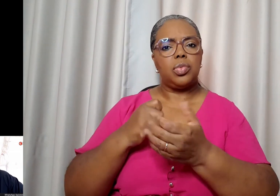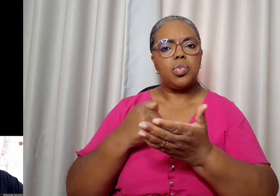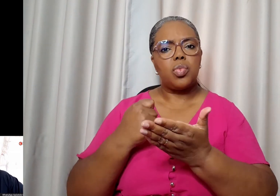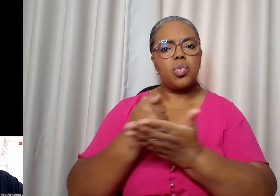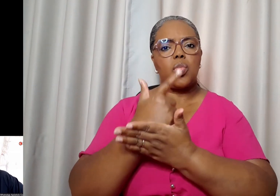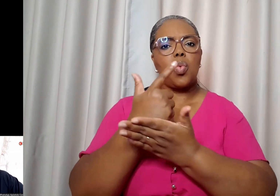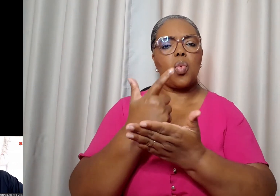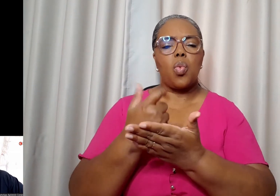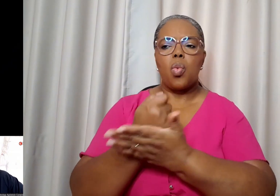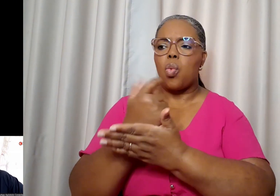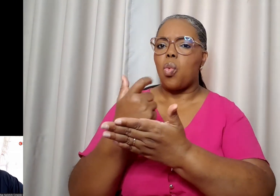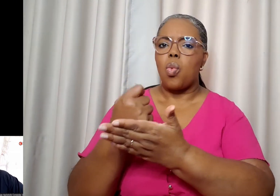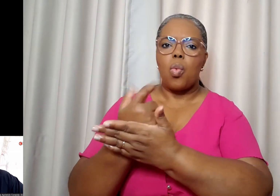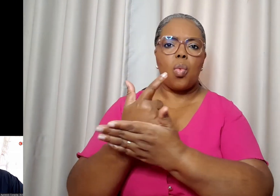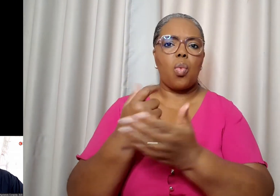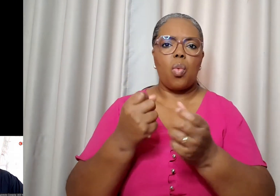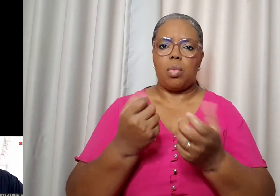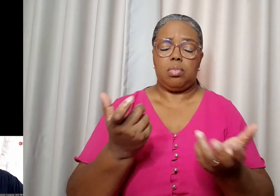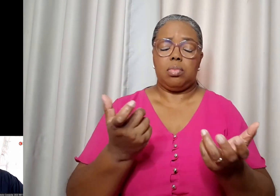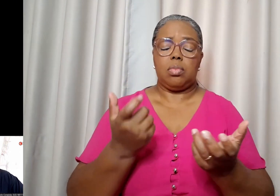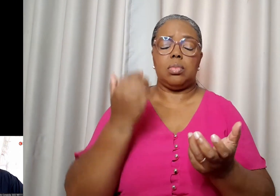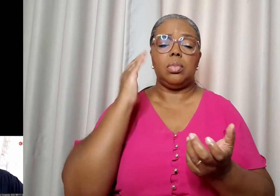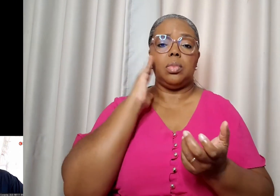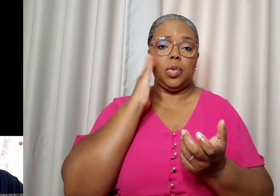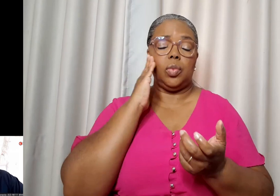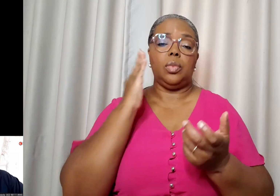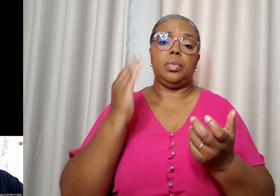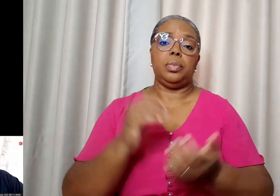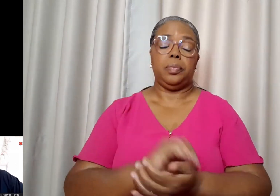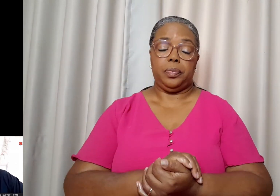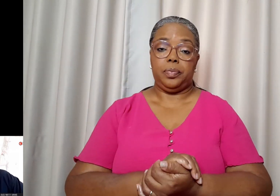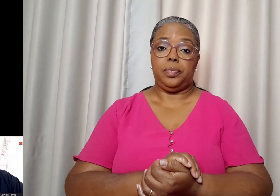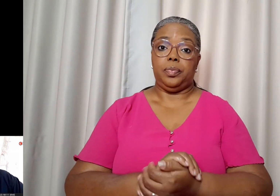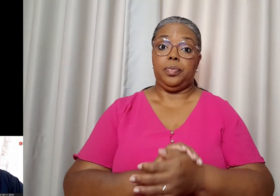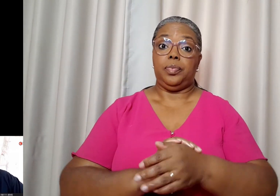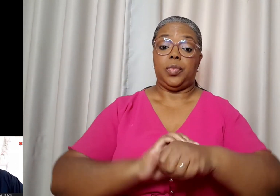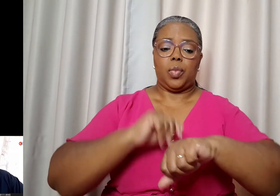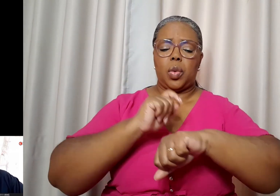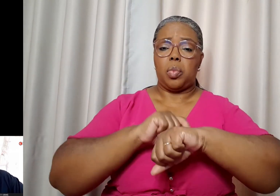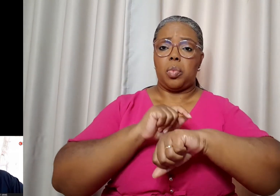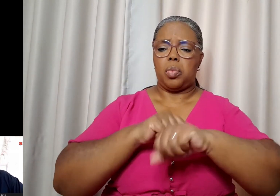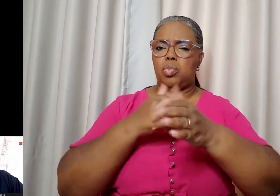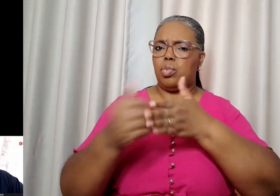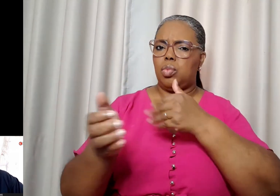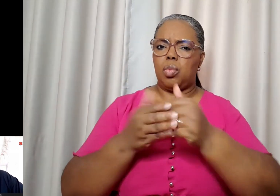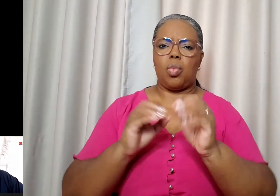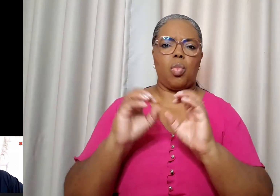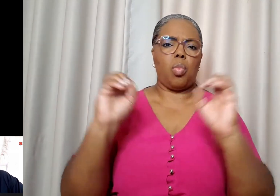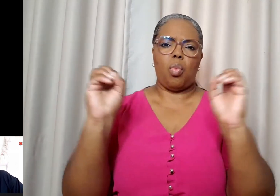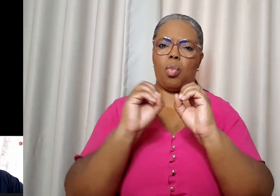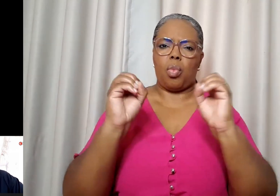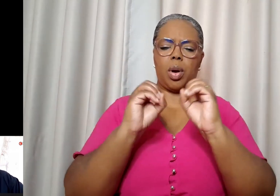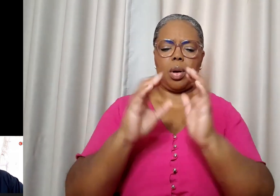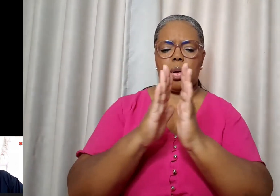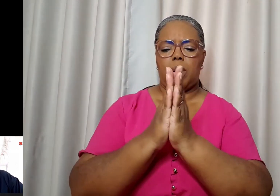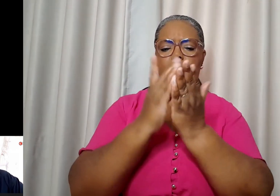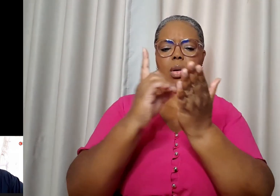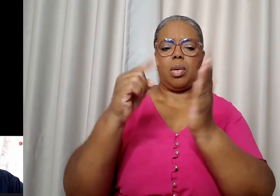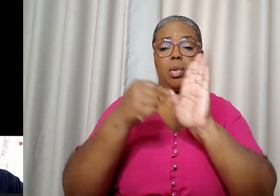Entenda isso. Então, em momento algum, a Bíblia ou